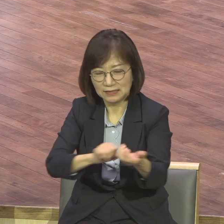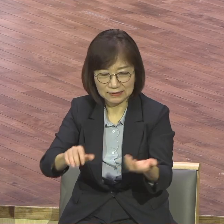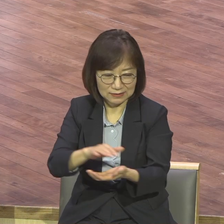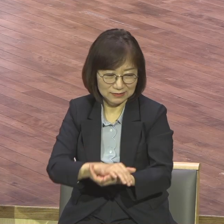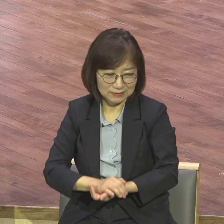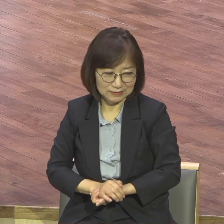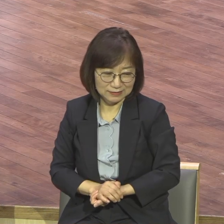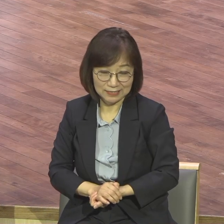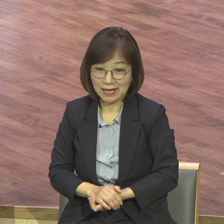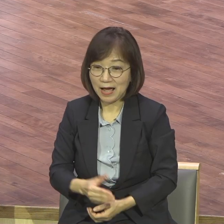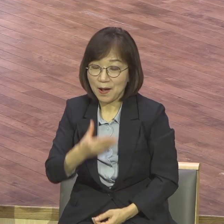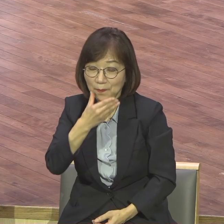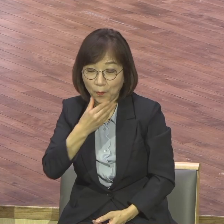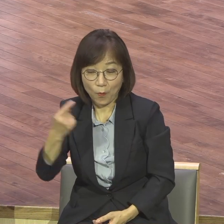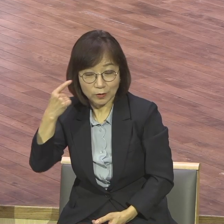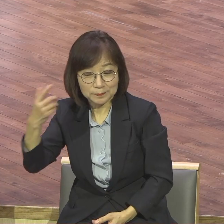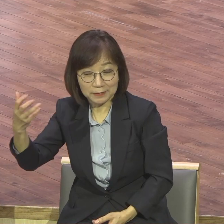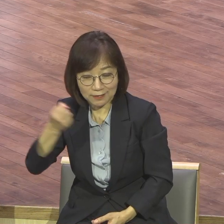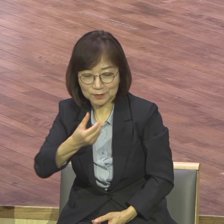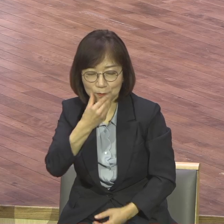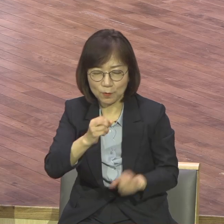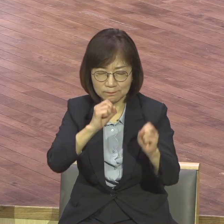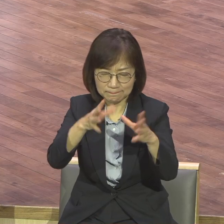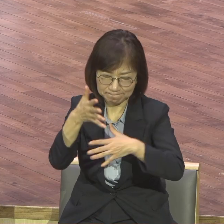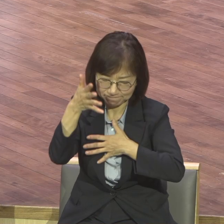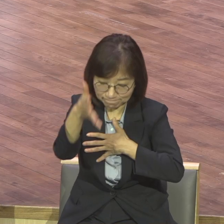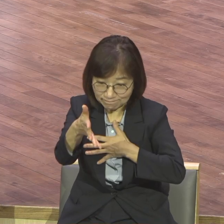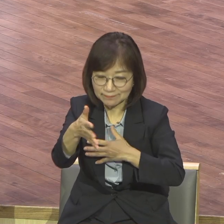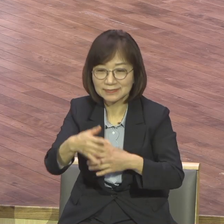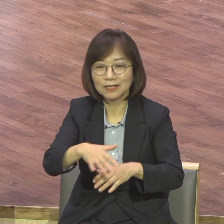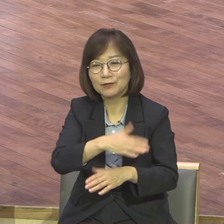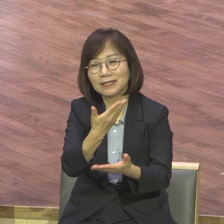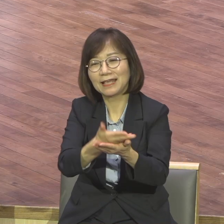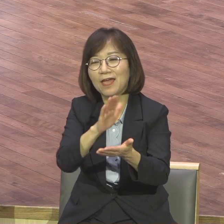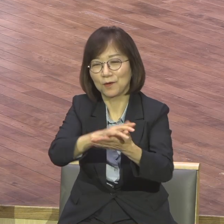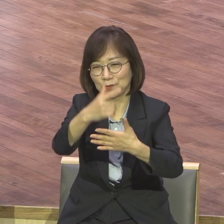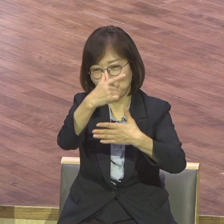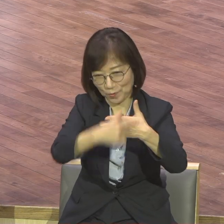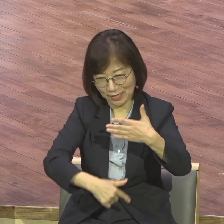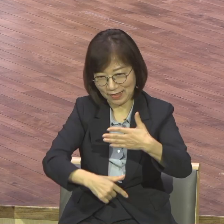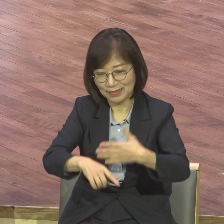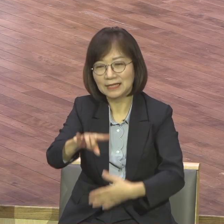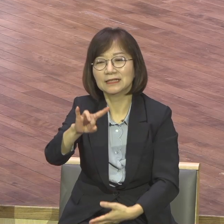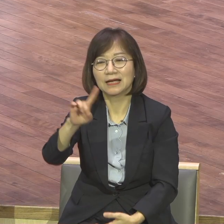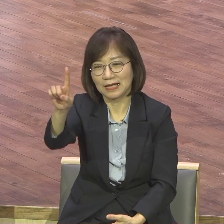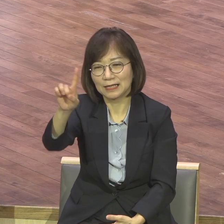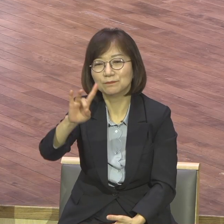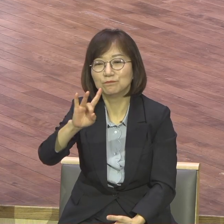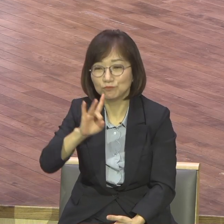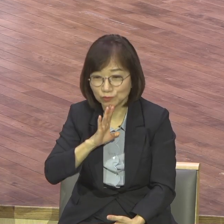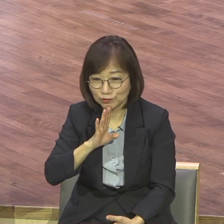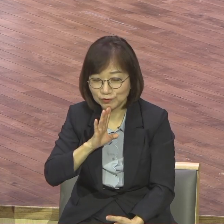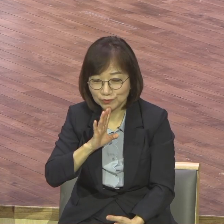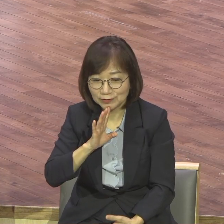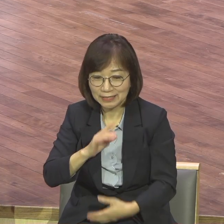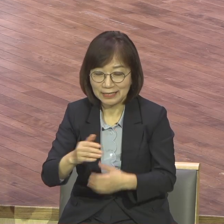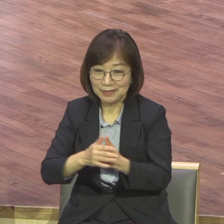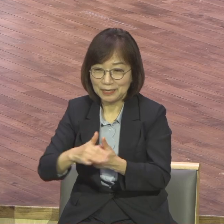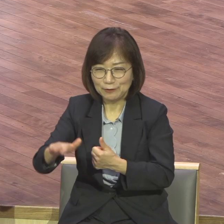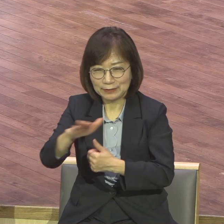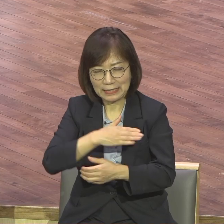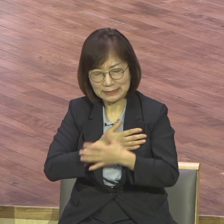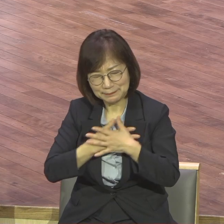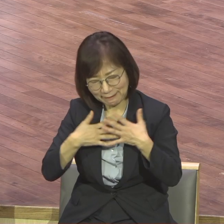있는 유일한 단체 우리 단체입니다. 우리 교단입니다. 아멘. 이 개교단 가지고 지금 전 세계를 확산돼 나가야 되는데 이 작은 자들이